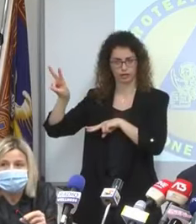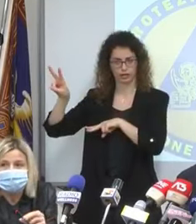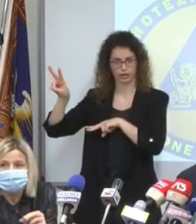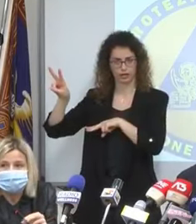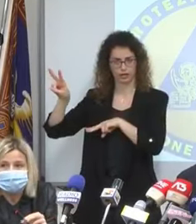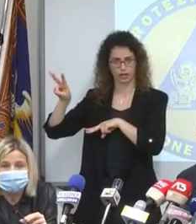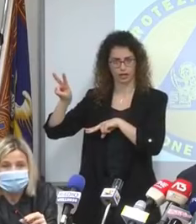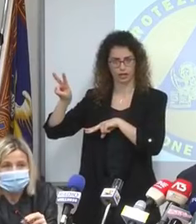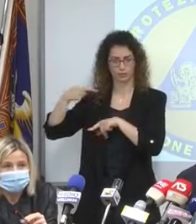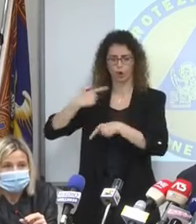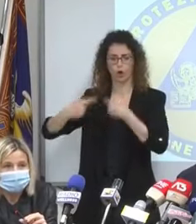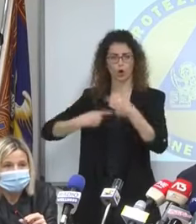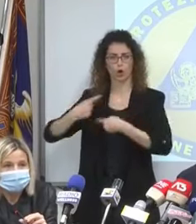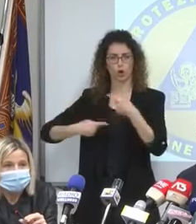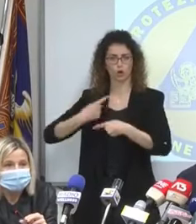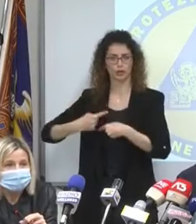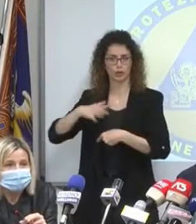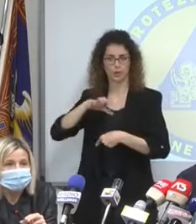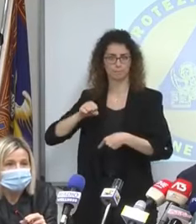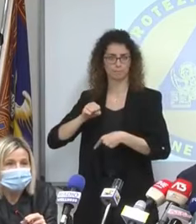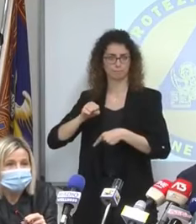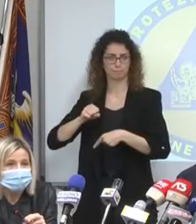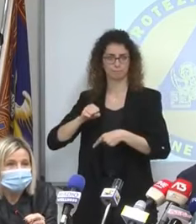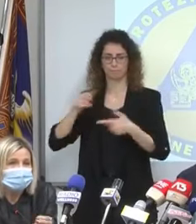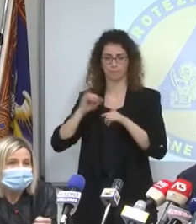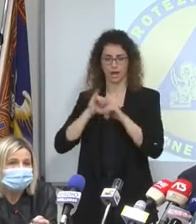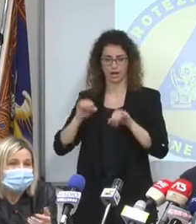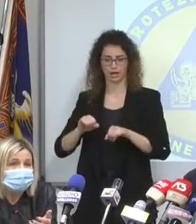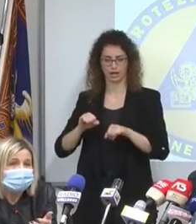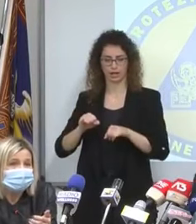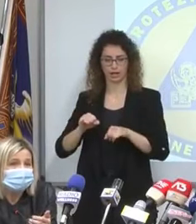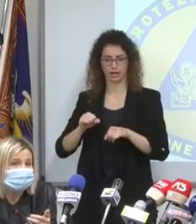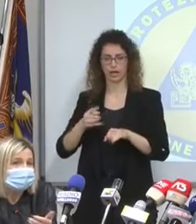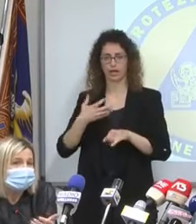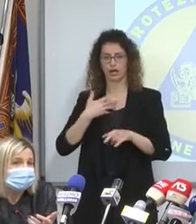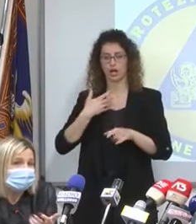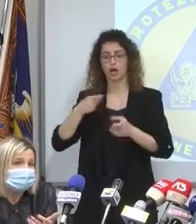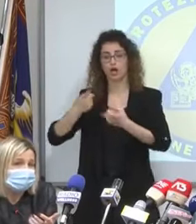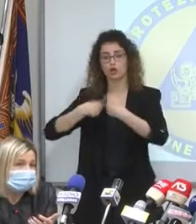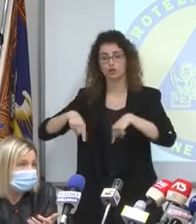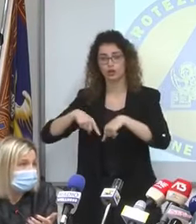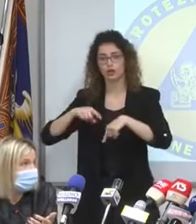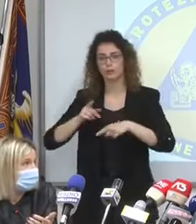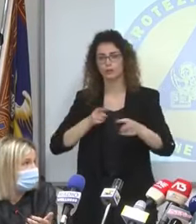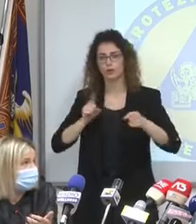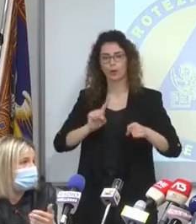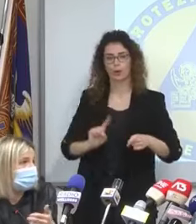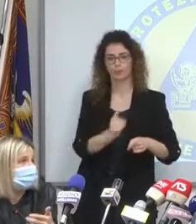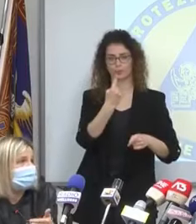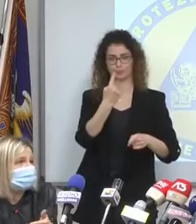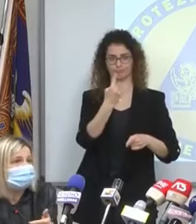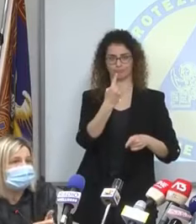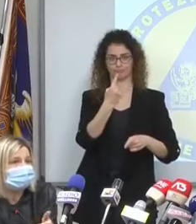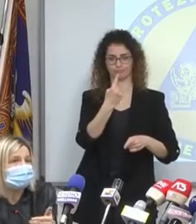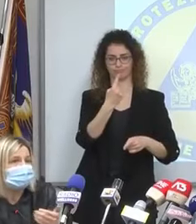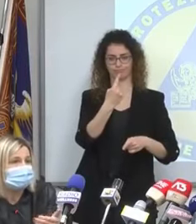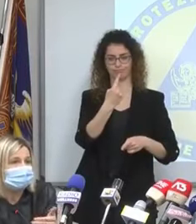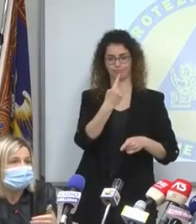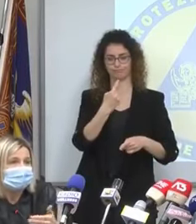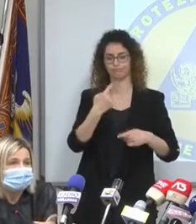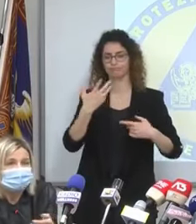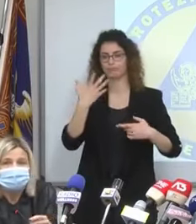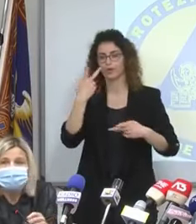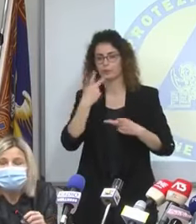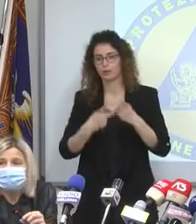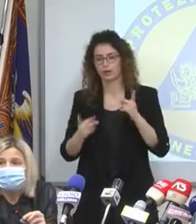non sono mai state revocate e che hanno ancora, perché sono ancora le circolari della prima ondata, per capirci. Quindi stiamo cercando